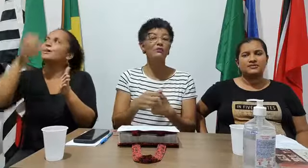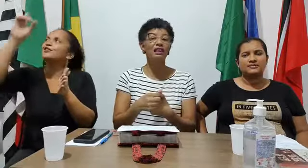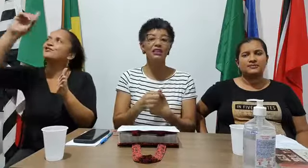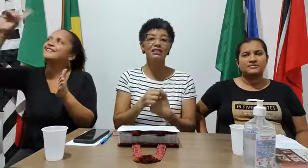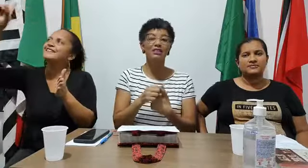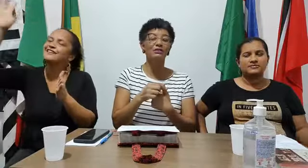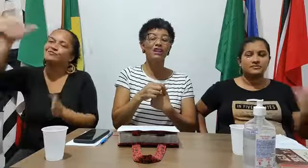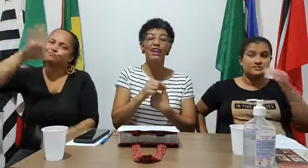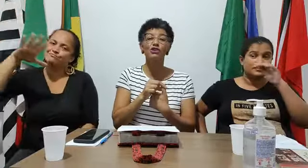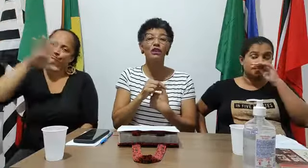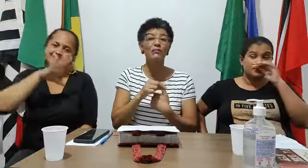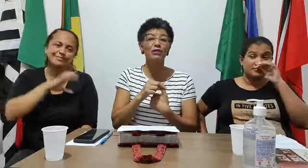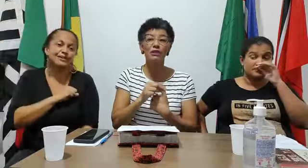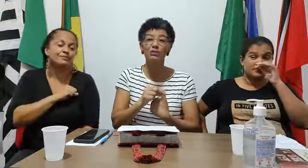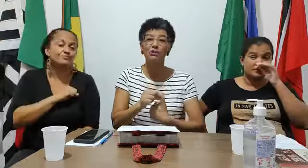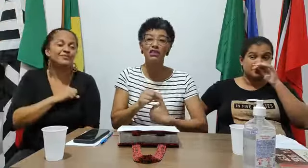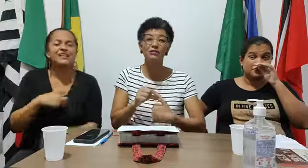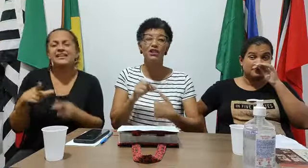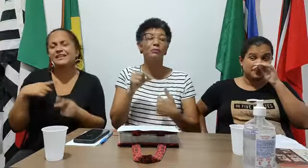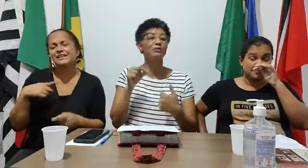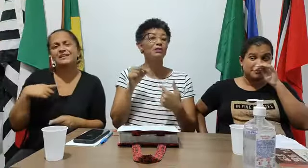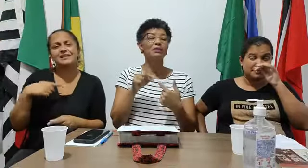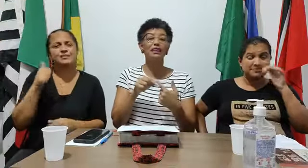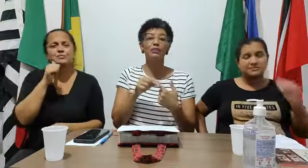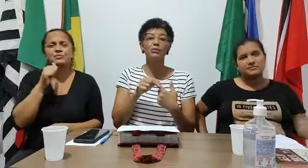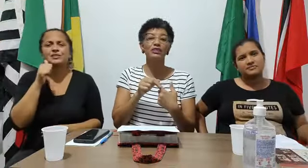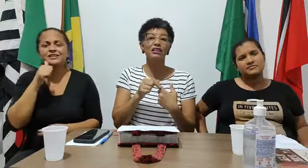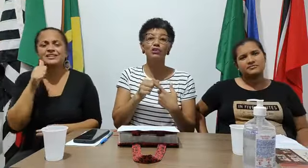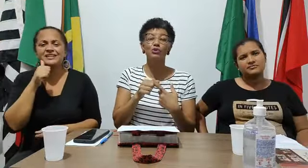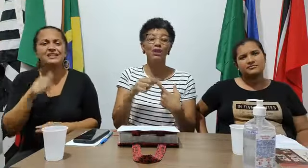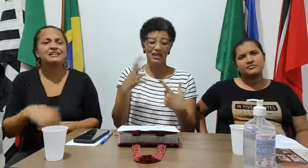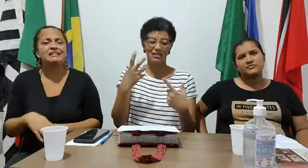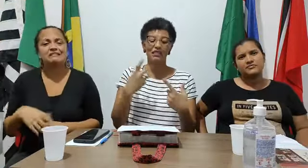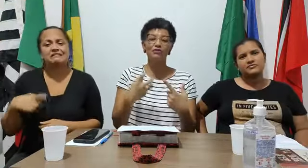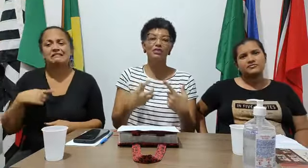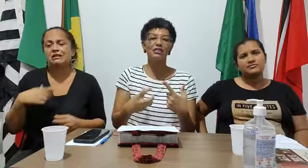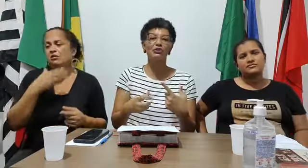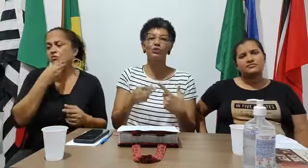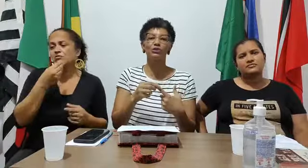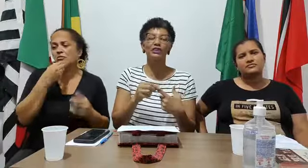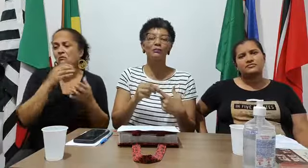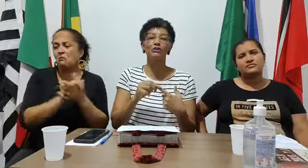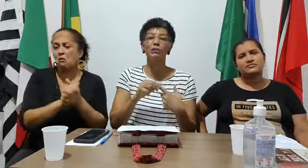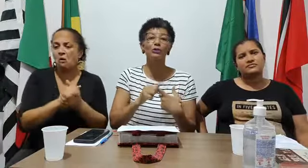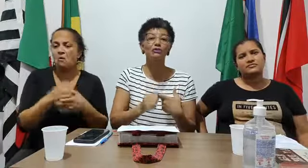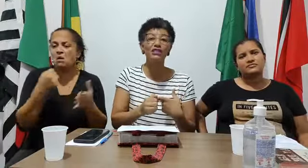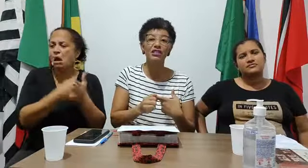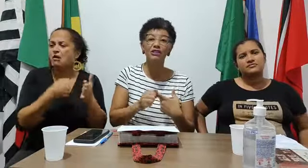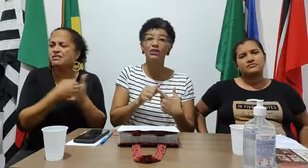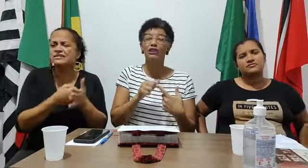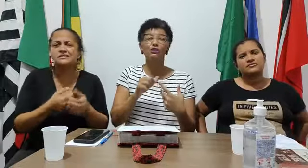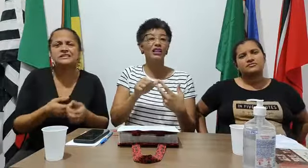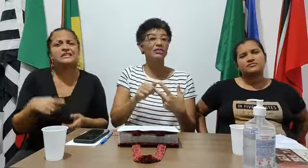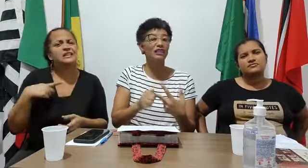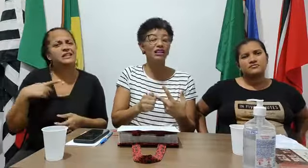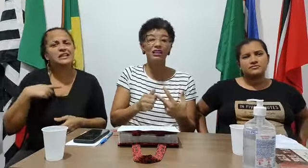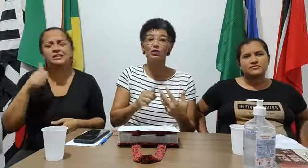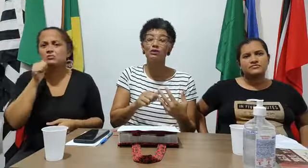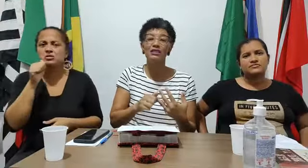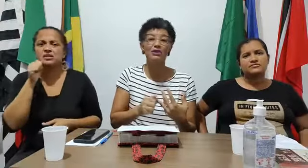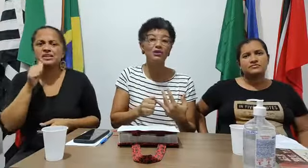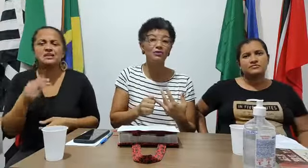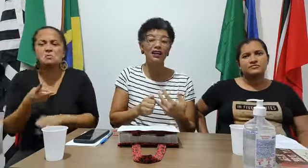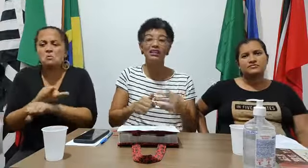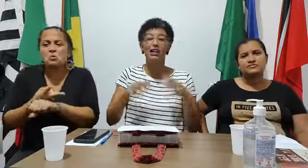Muitas mulheres estão em relacionamentos abusivos, muitas mulheres estão buscando a sua satisfação, o seu contentamento na profissão, no salário que ganham,